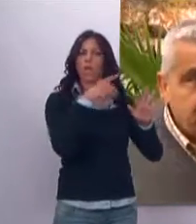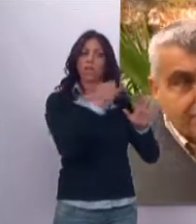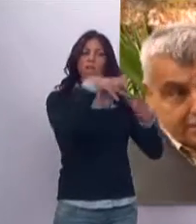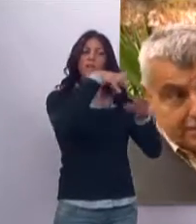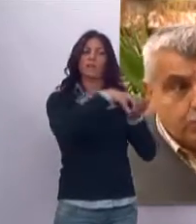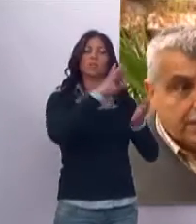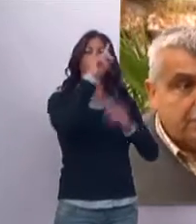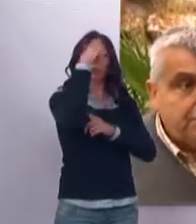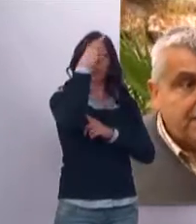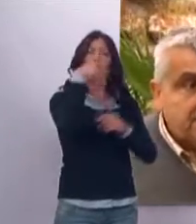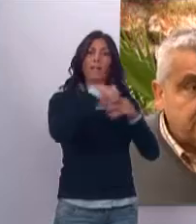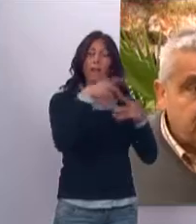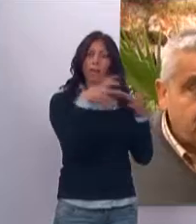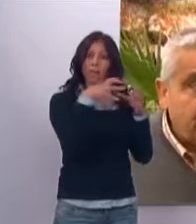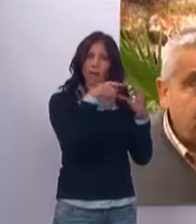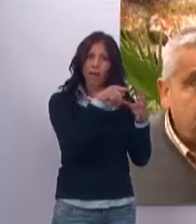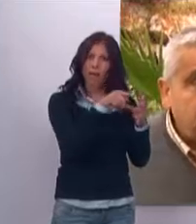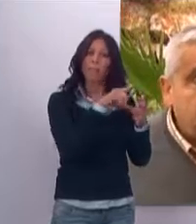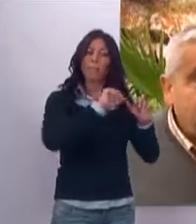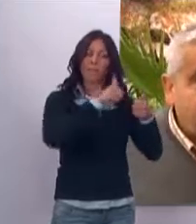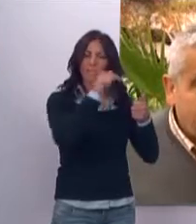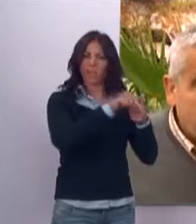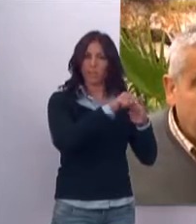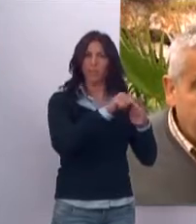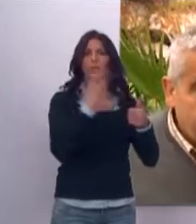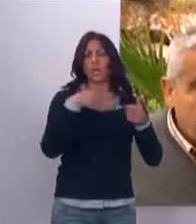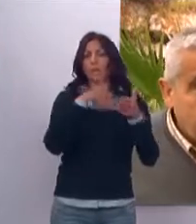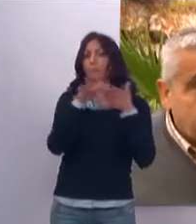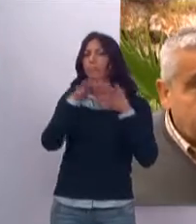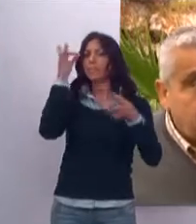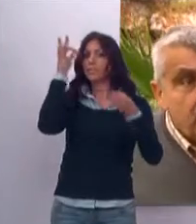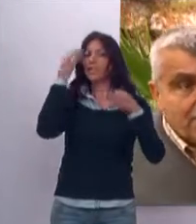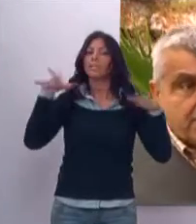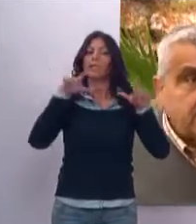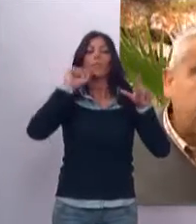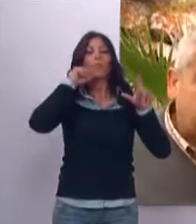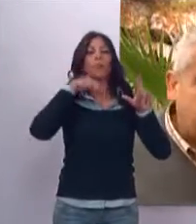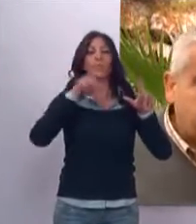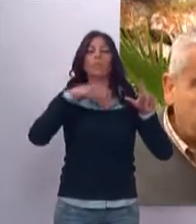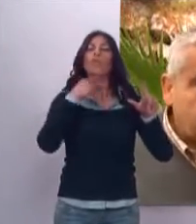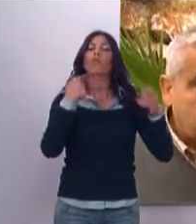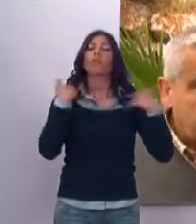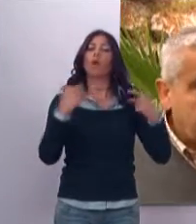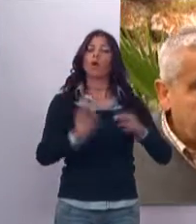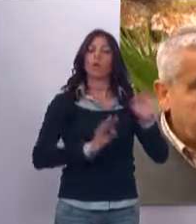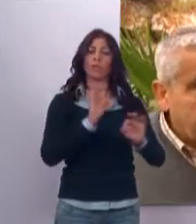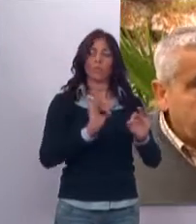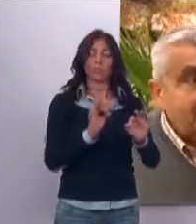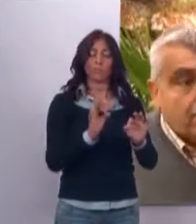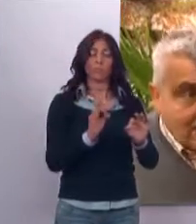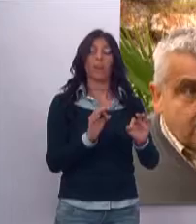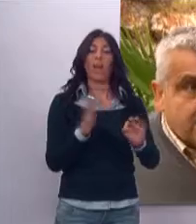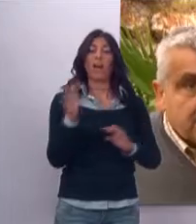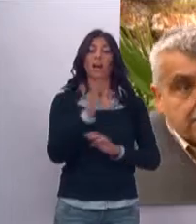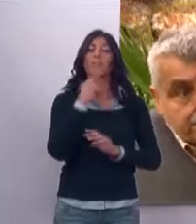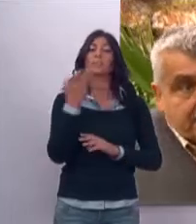nove previsiblemente no Centro Cultural de Caja Granada según explicaba a Telemotril o portavoz da organización. Pese